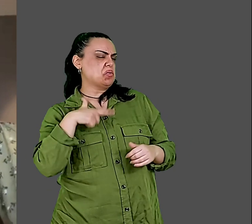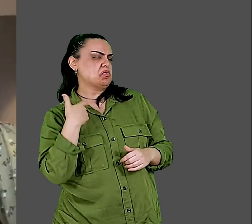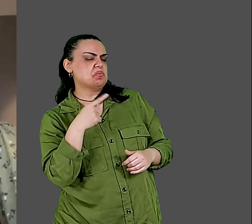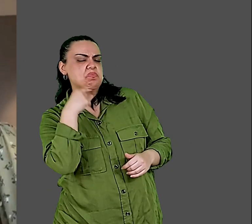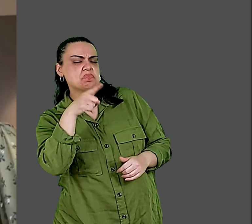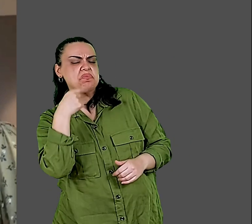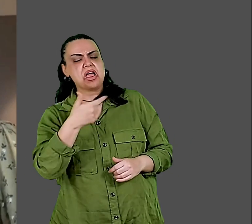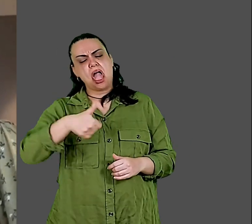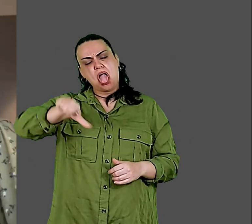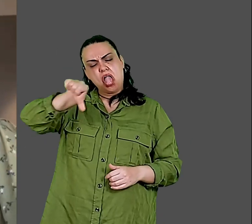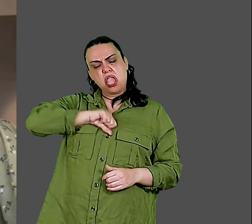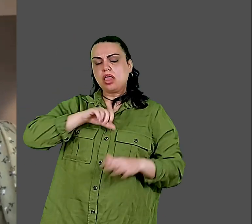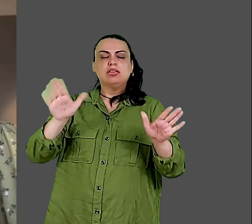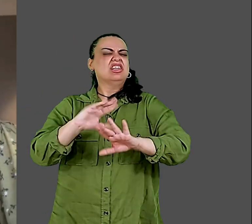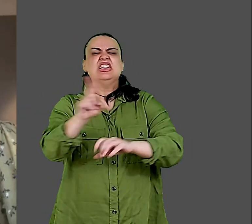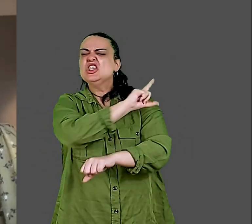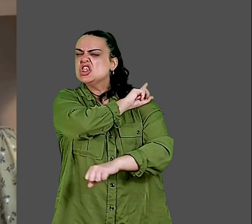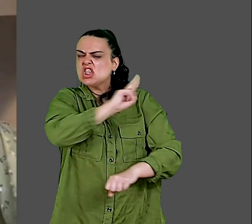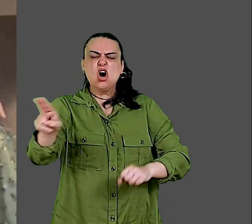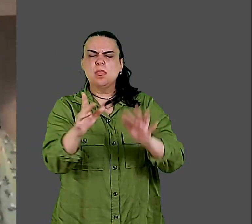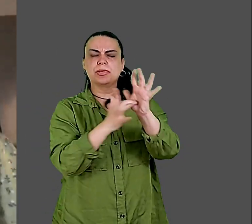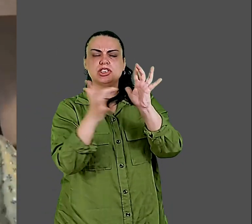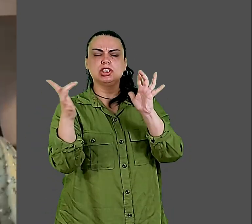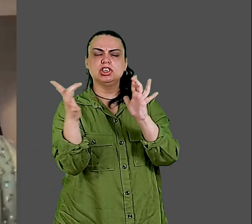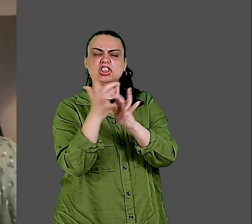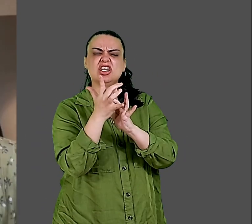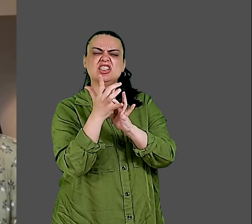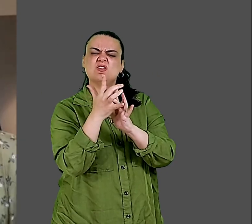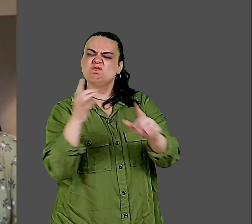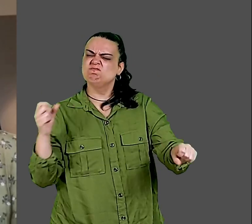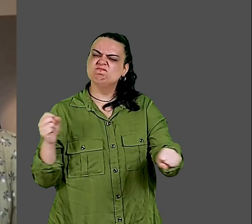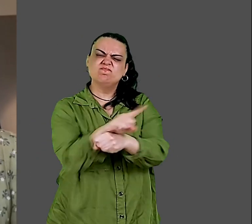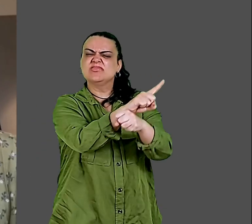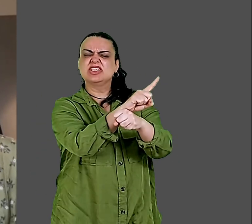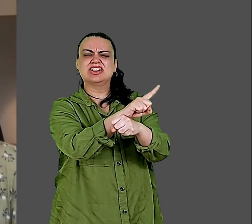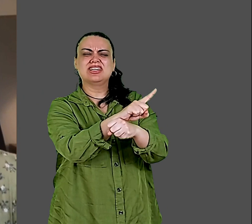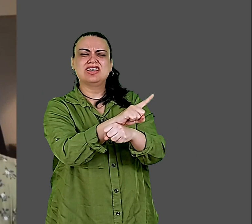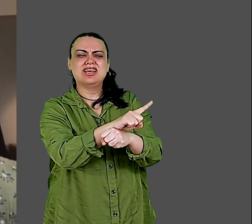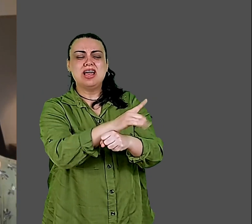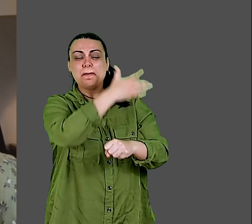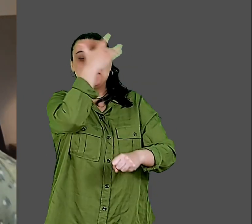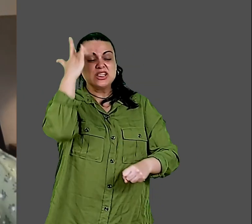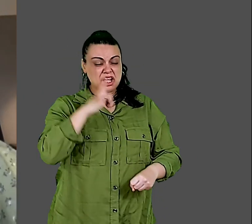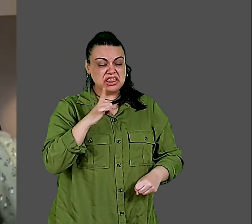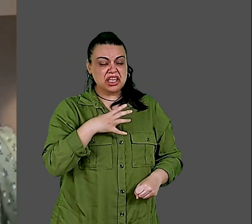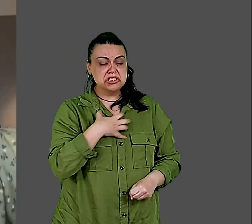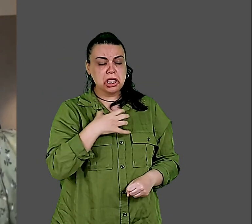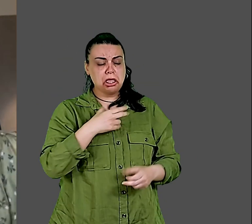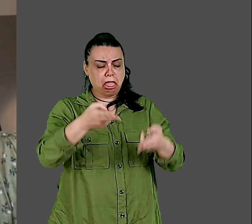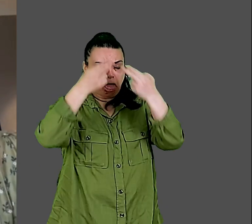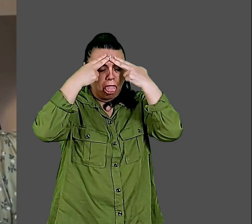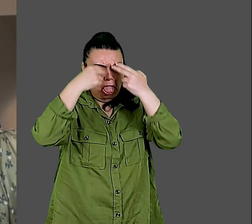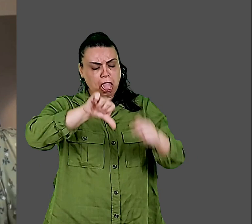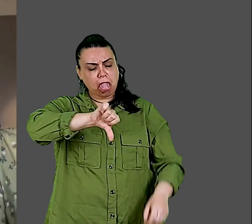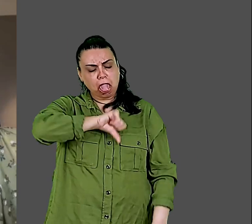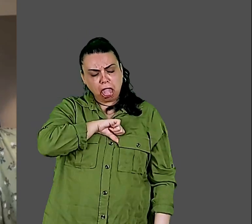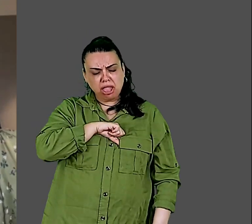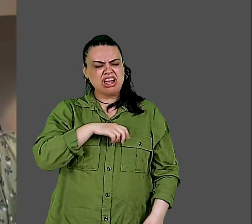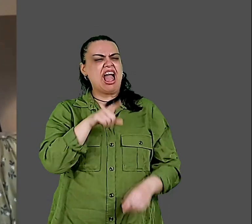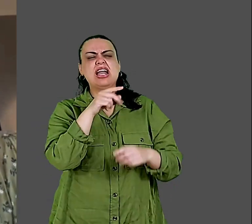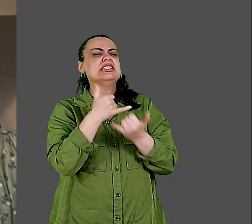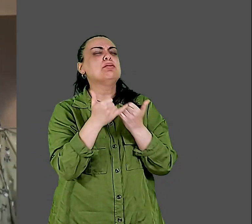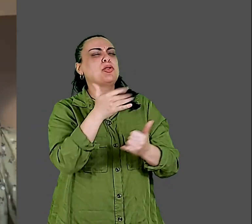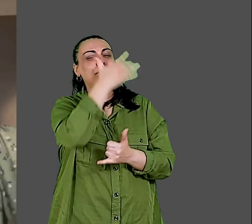de inferioridade. Eu te repreendo agora em nome de Jesus. Vai saindo da vida dessa pessoa, gente que ouviu a vida toda,